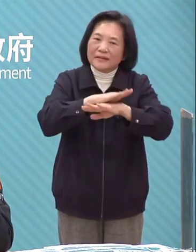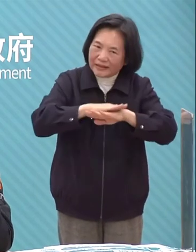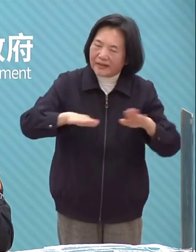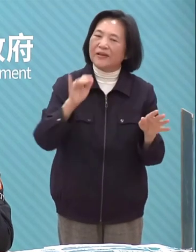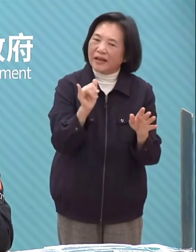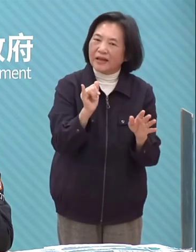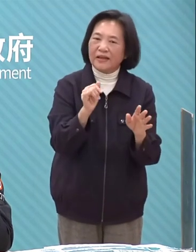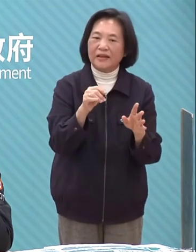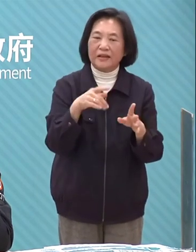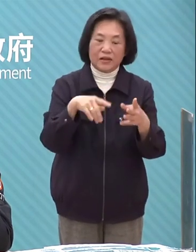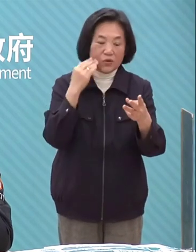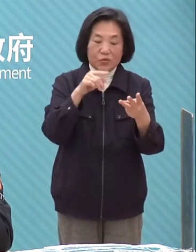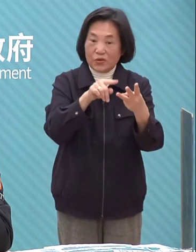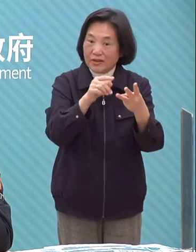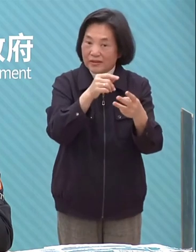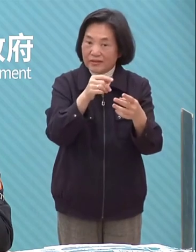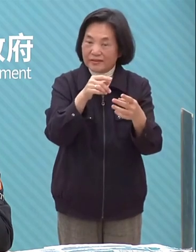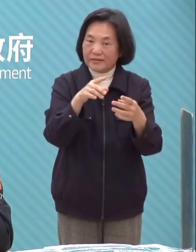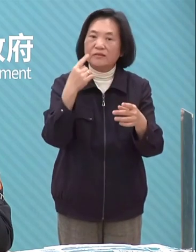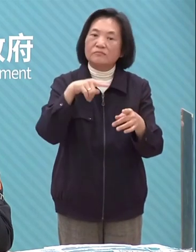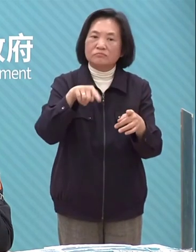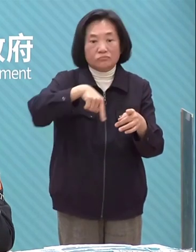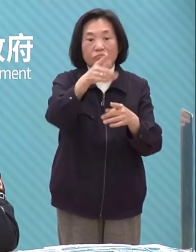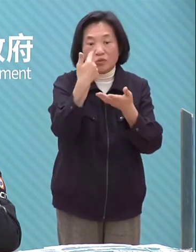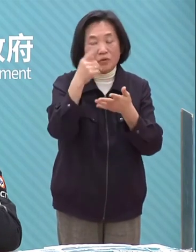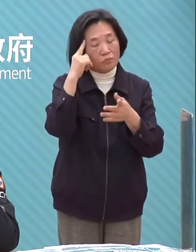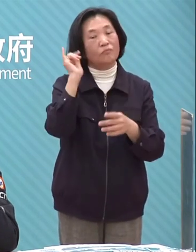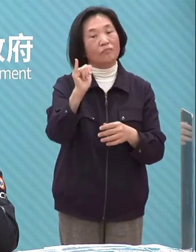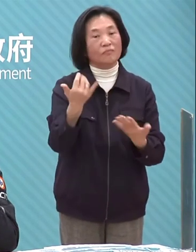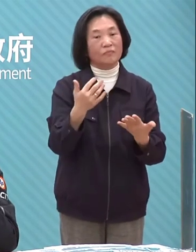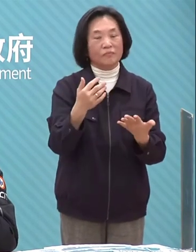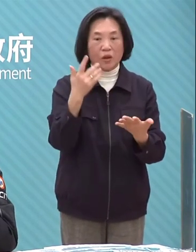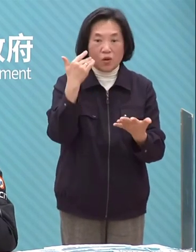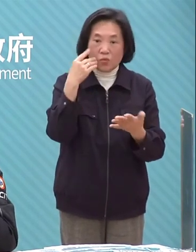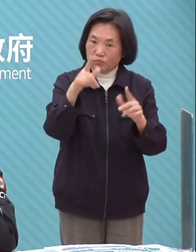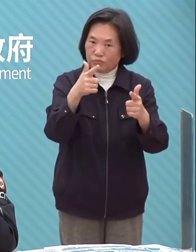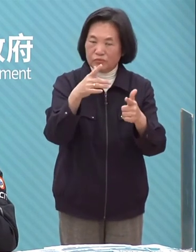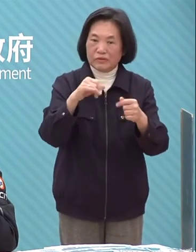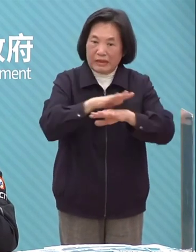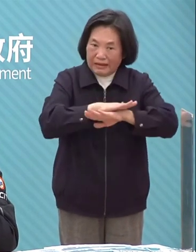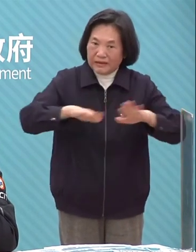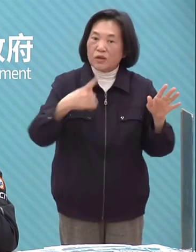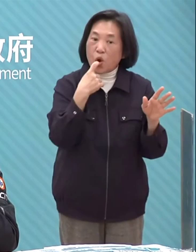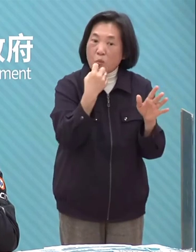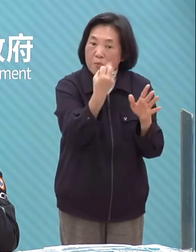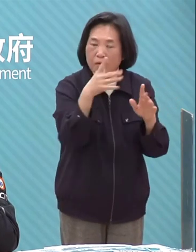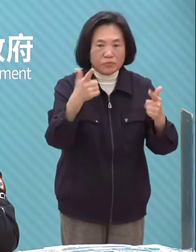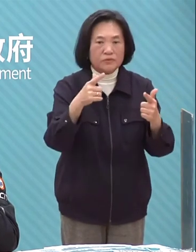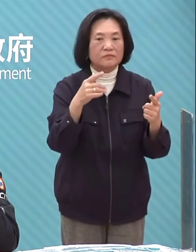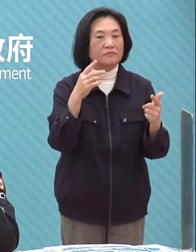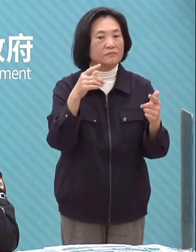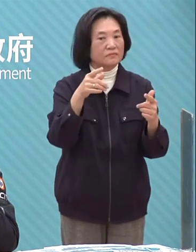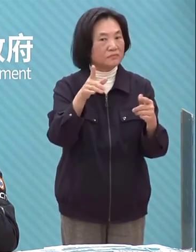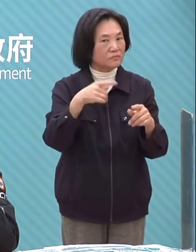的这种人去餐厅吃饭 OK 没问题。但是如果你不是这一种所谓的安全绿灯的，我的建议是这